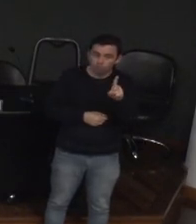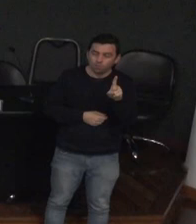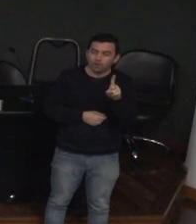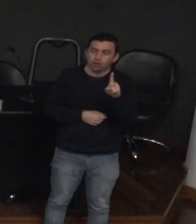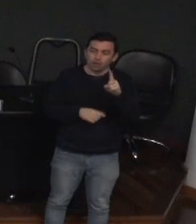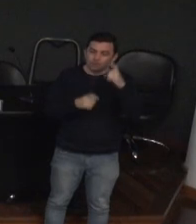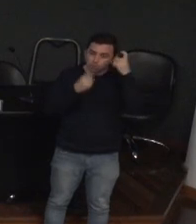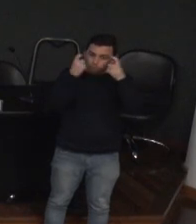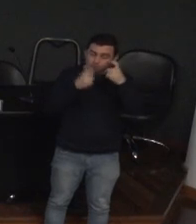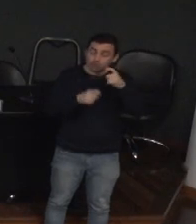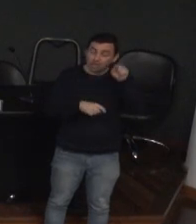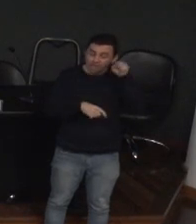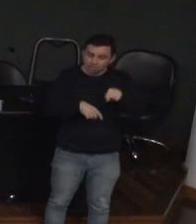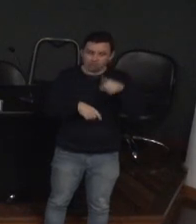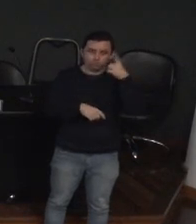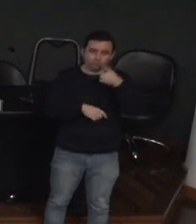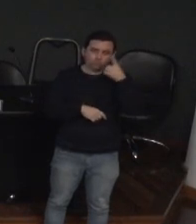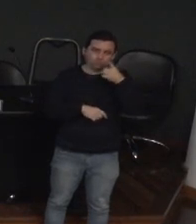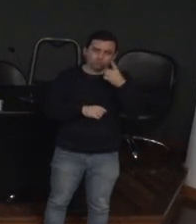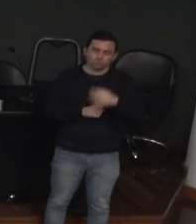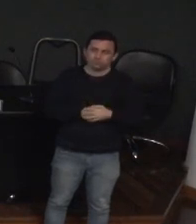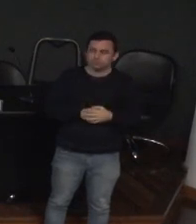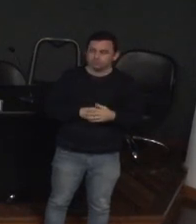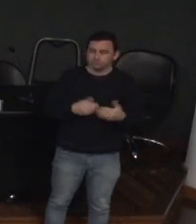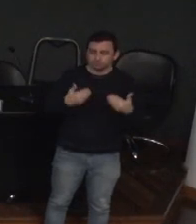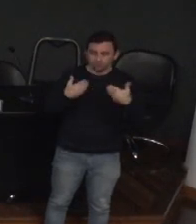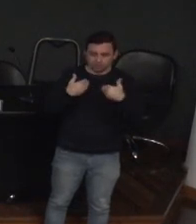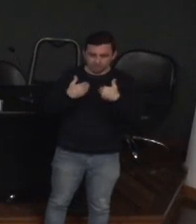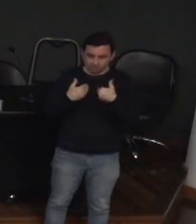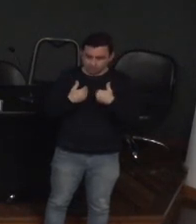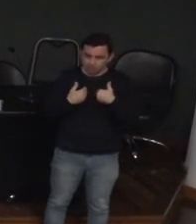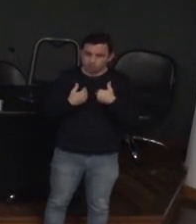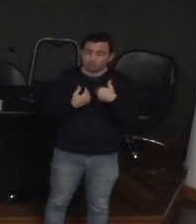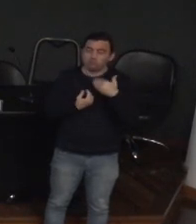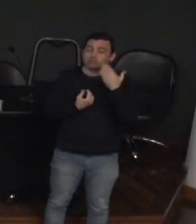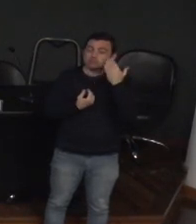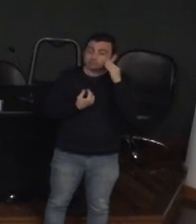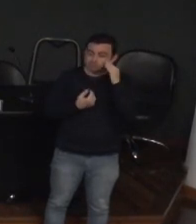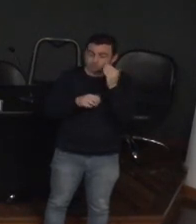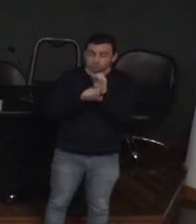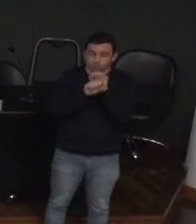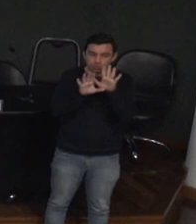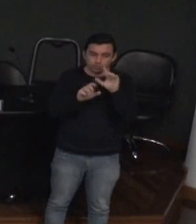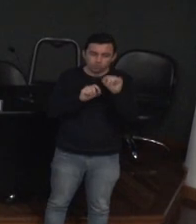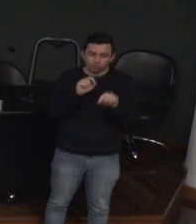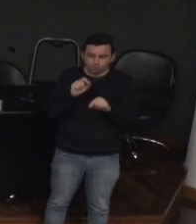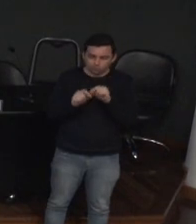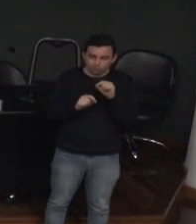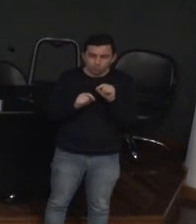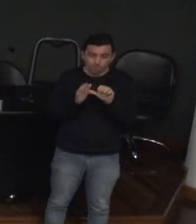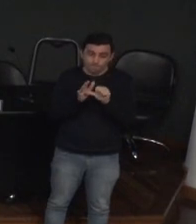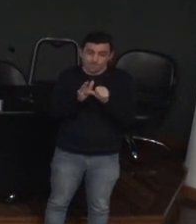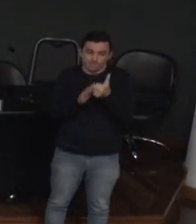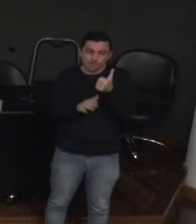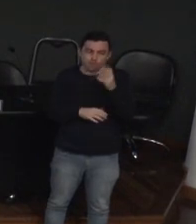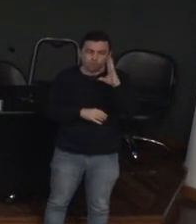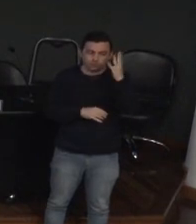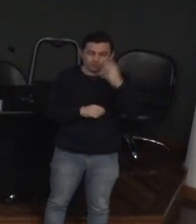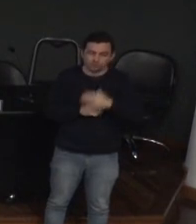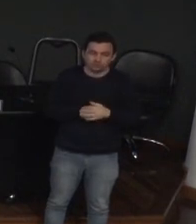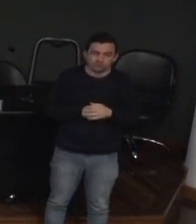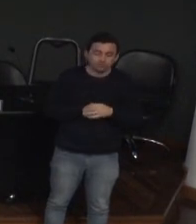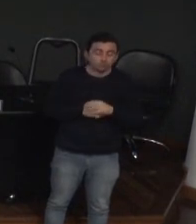é um problema do deputado, né? Eu sou mais tendente a entender, num primeiro momento, que a gente está no primeiro caso do